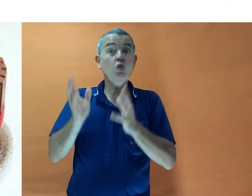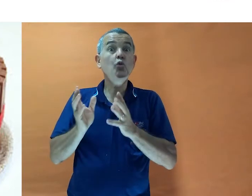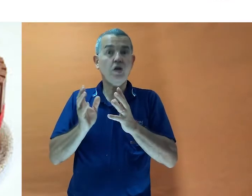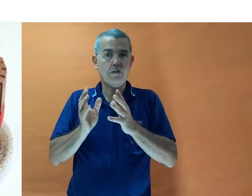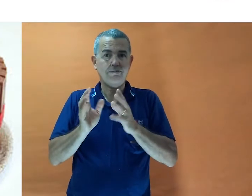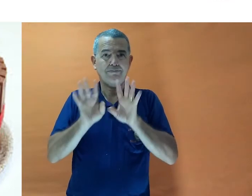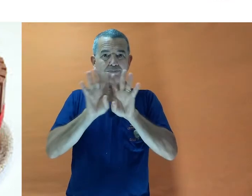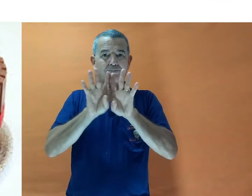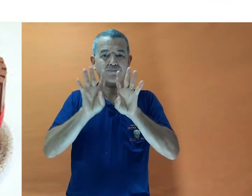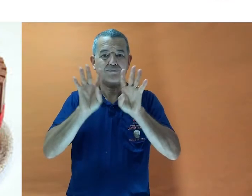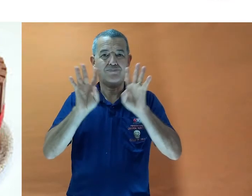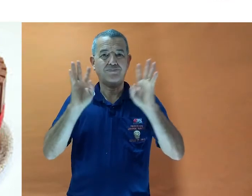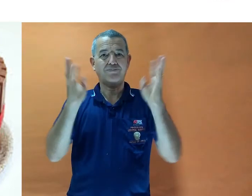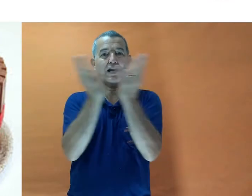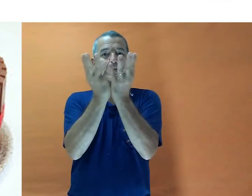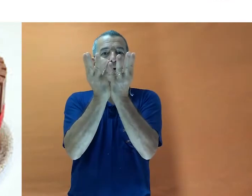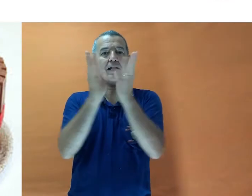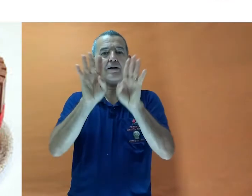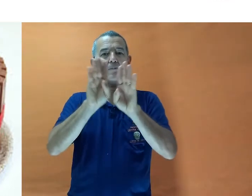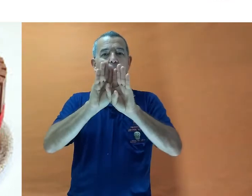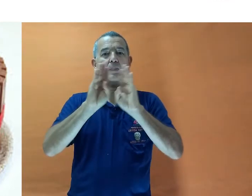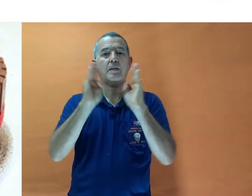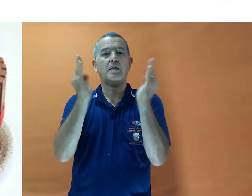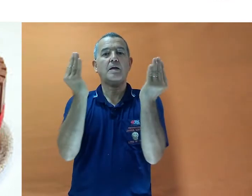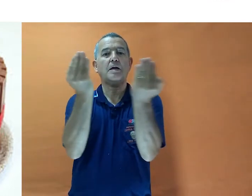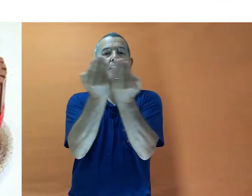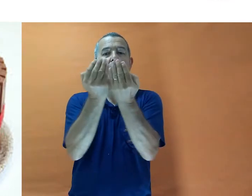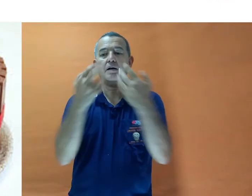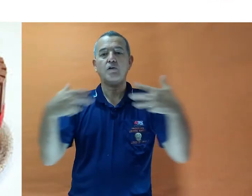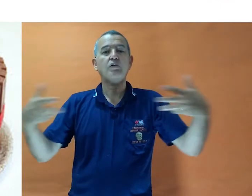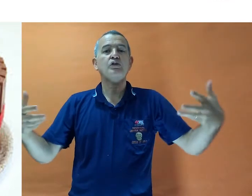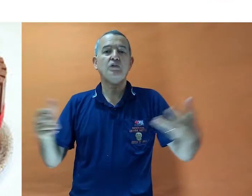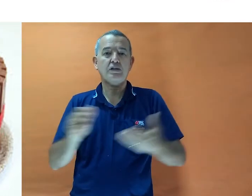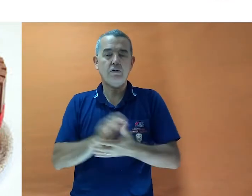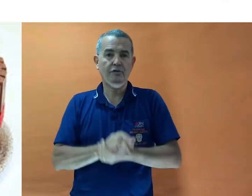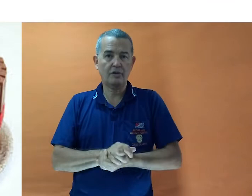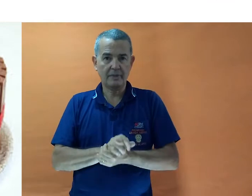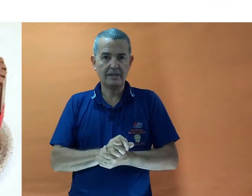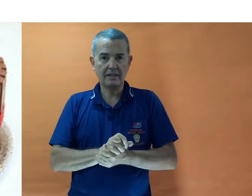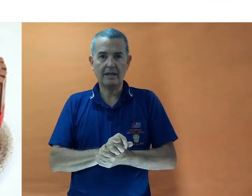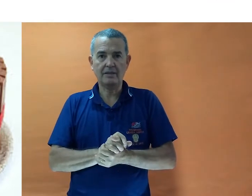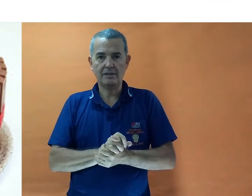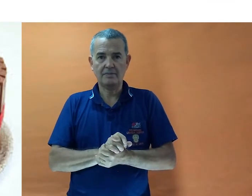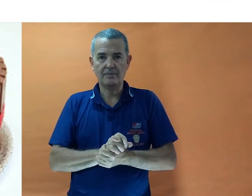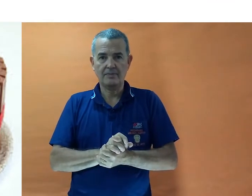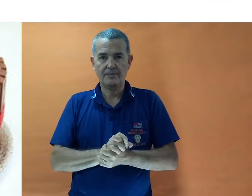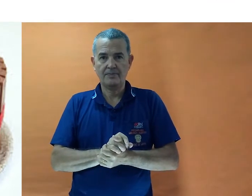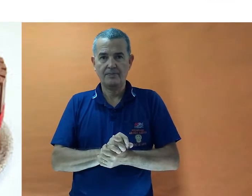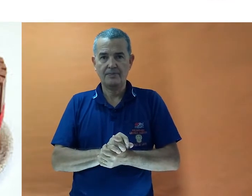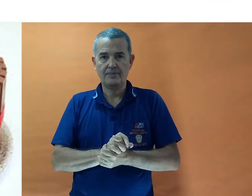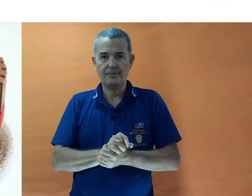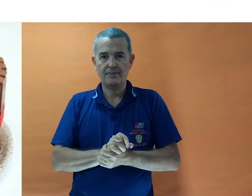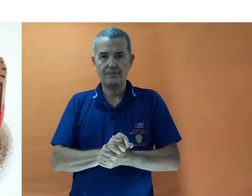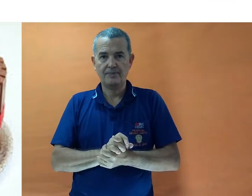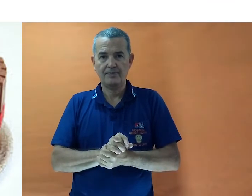esta estrutura. Cá, ou as outras que foram apresentadas.